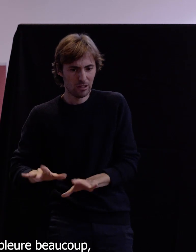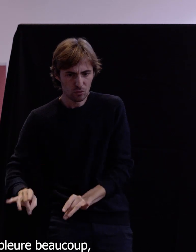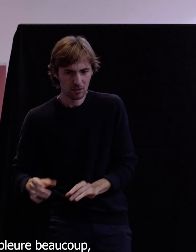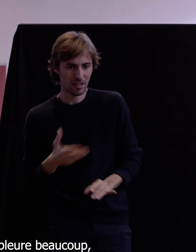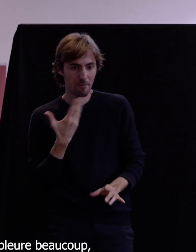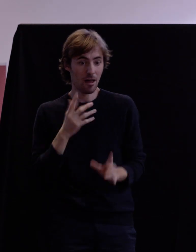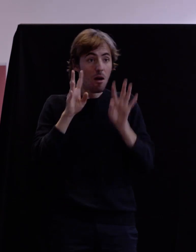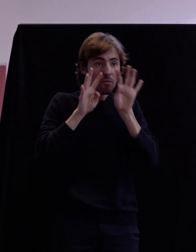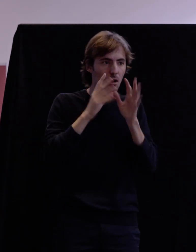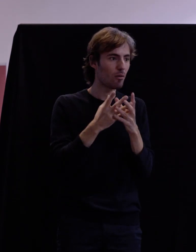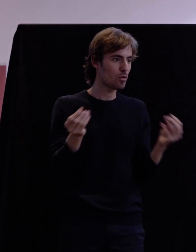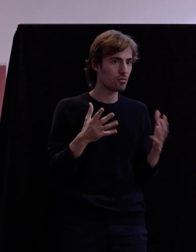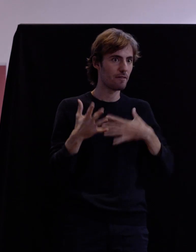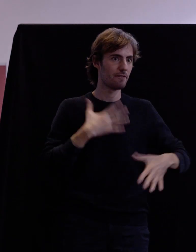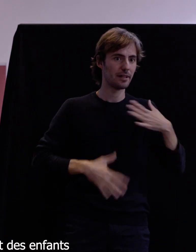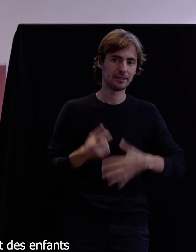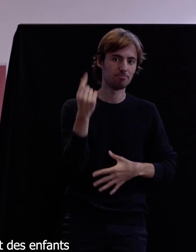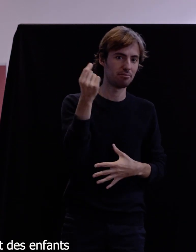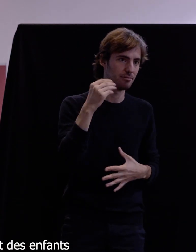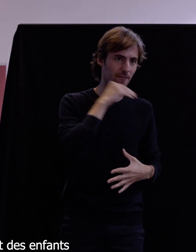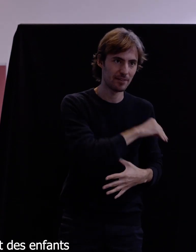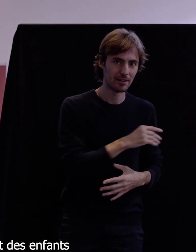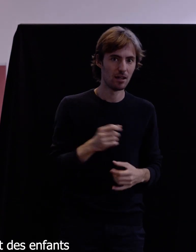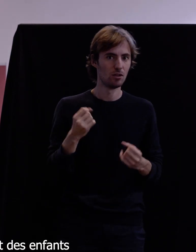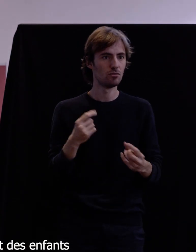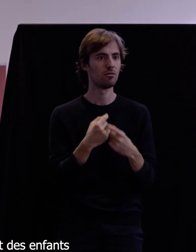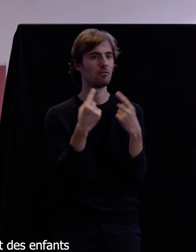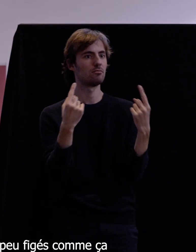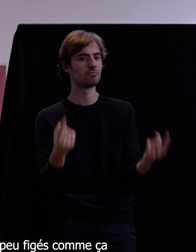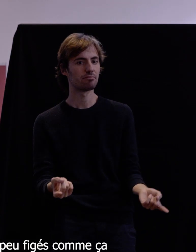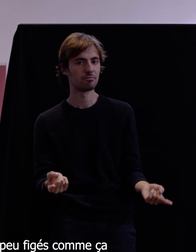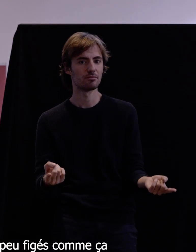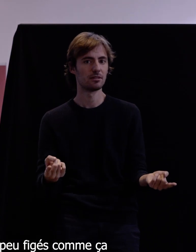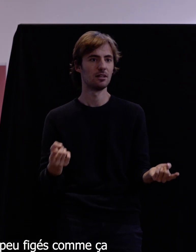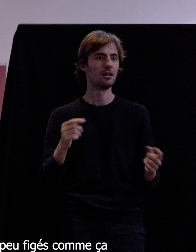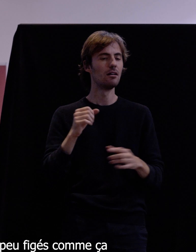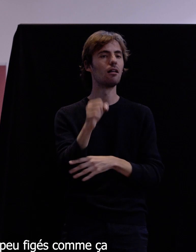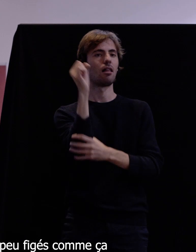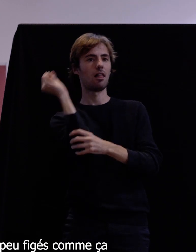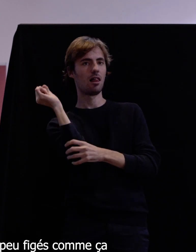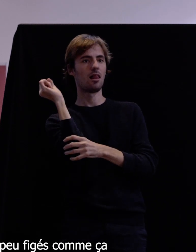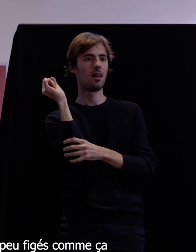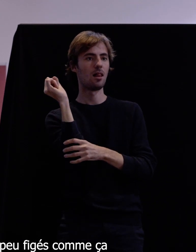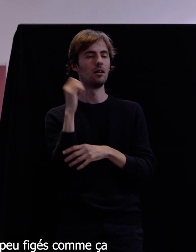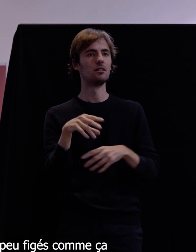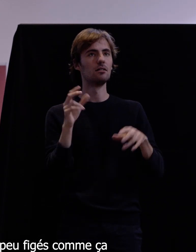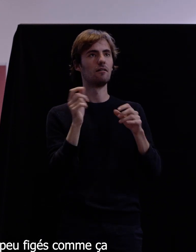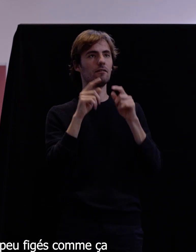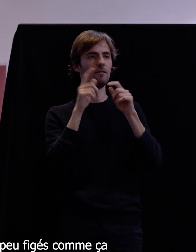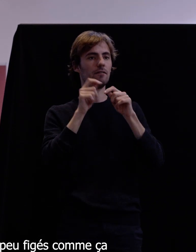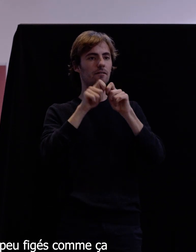beaucoup, qui se fatigue vite, qui reste souvent allongé. Souvent, c'est des enfants qui ont une plagiocéphalie parce qu'ils restent un peu figés comme ça